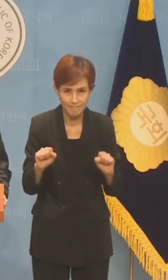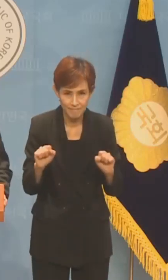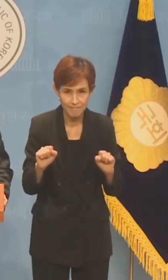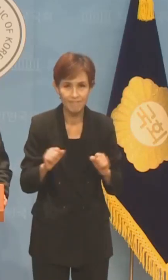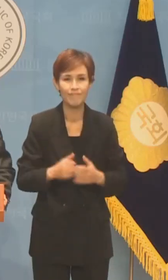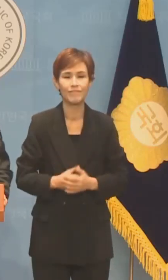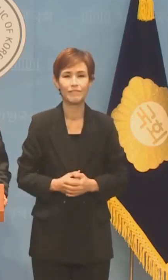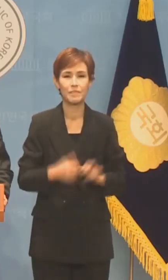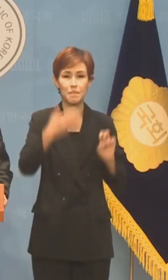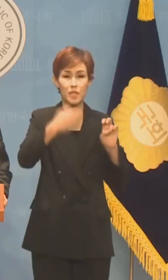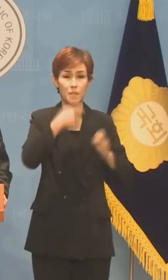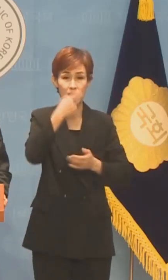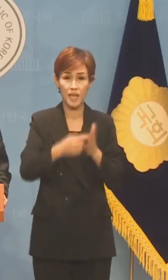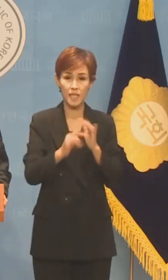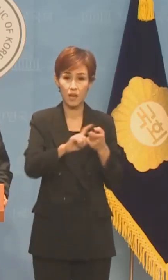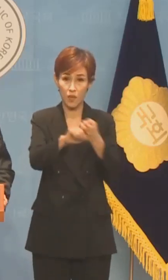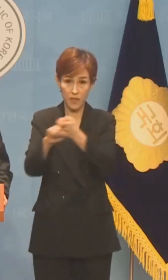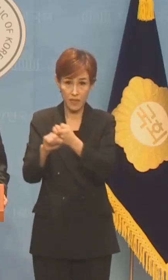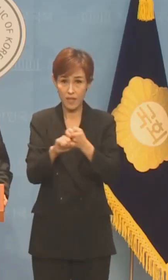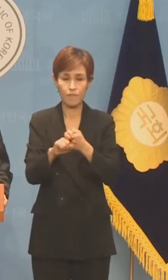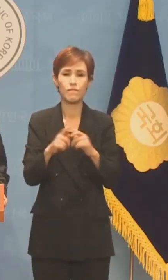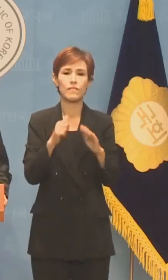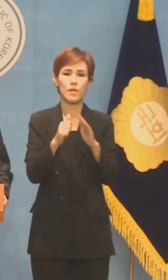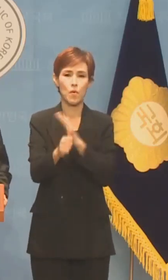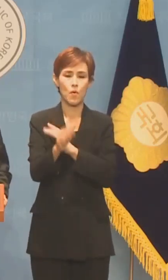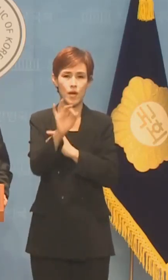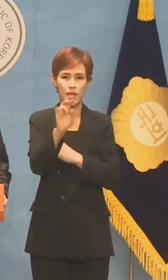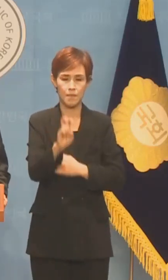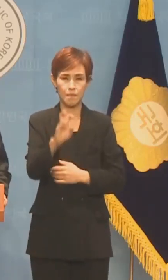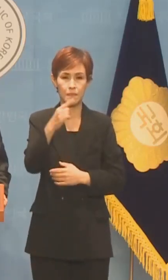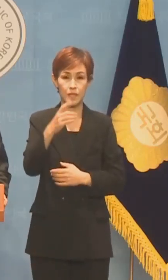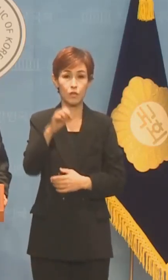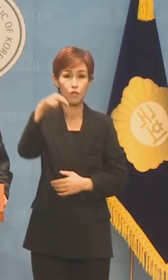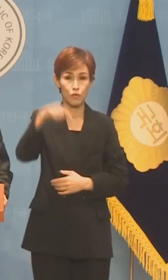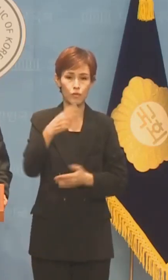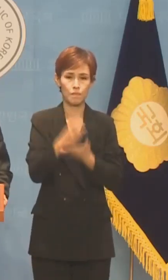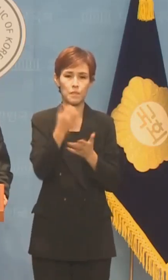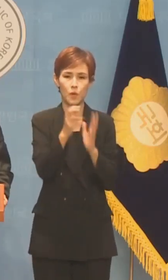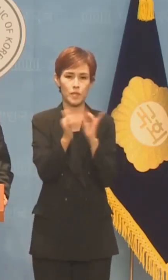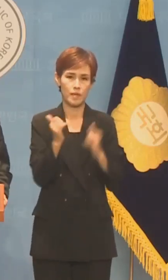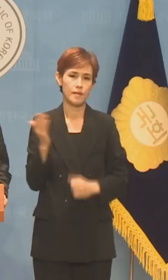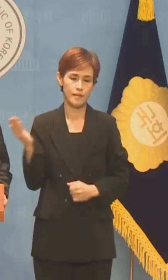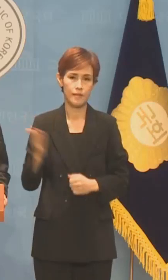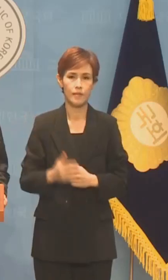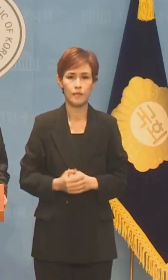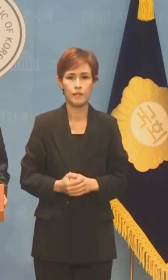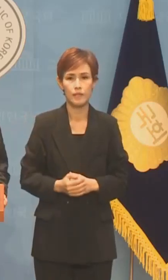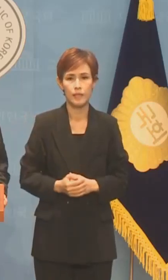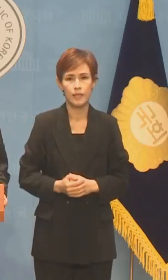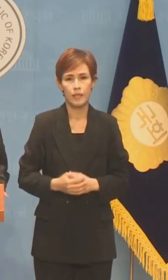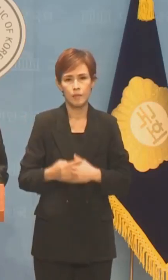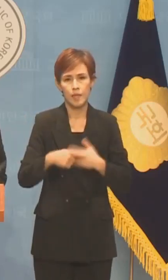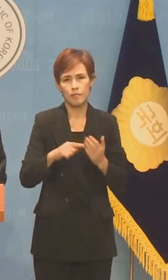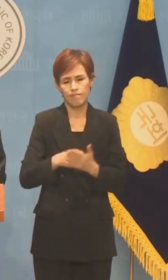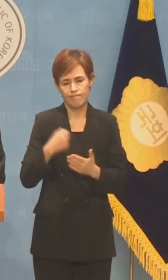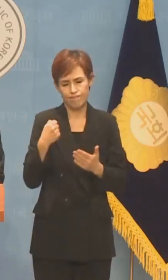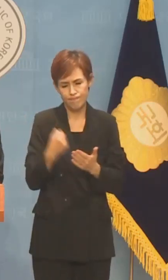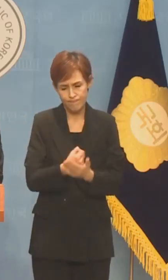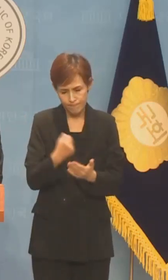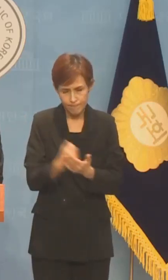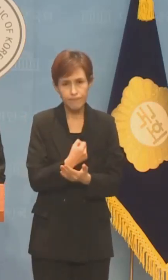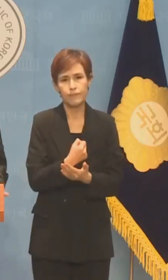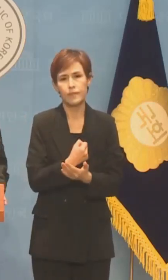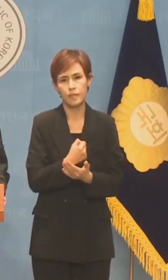안녕하십니까. 미디어 피해자 연대 언프레싱 대표 임응수 변호사입니다. 참담한 마음으로 이 자리에